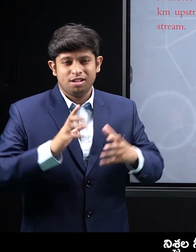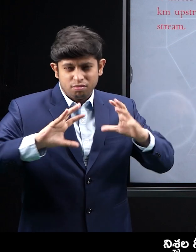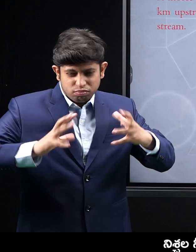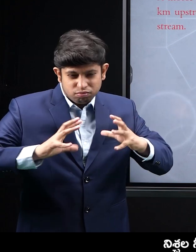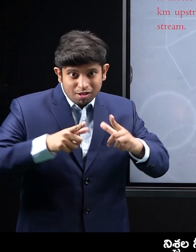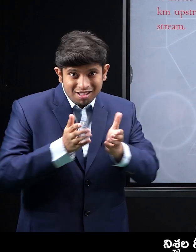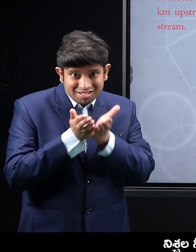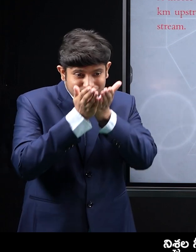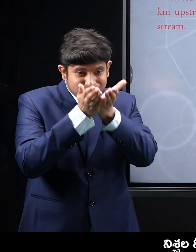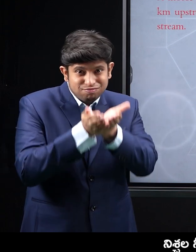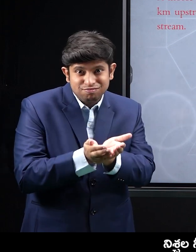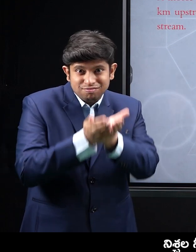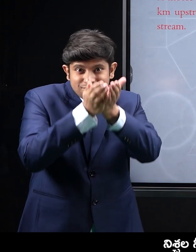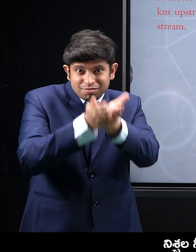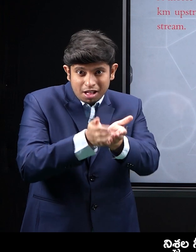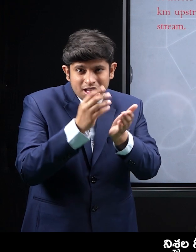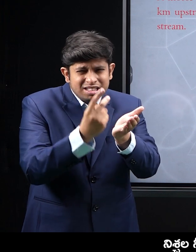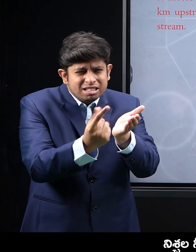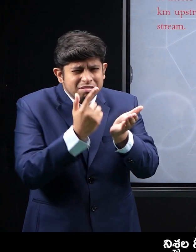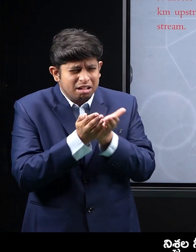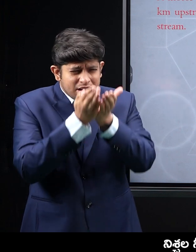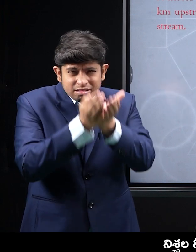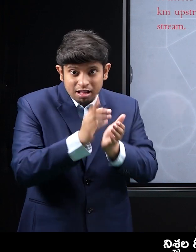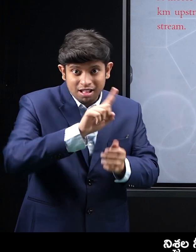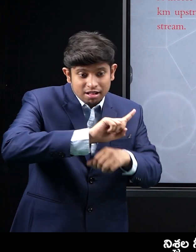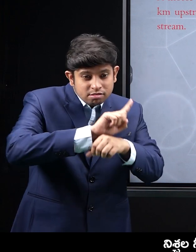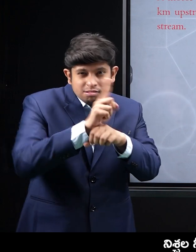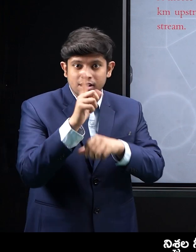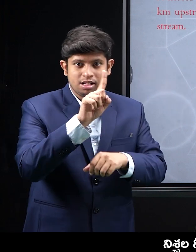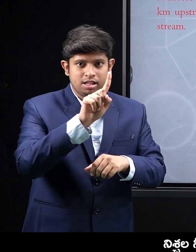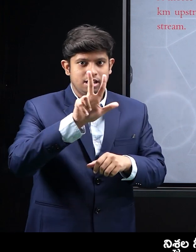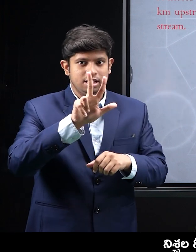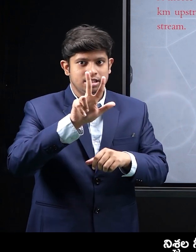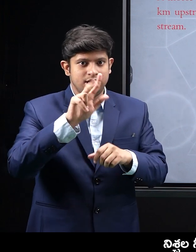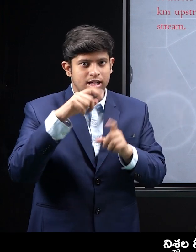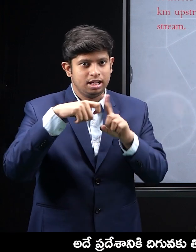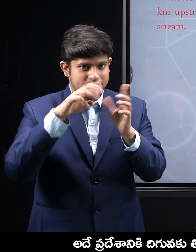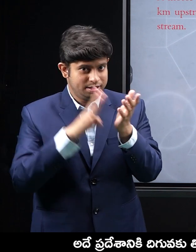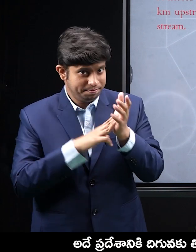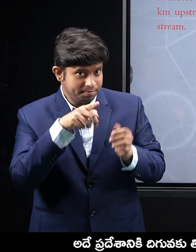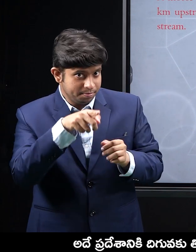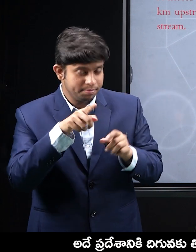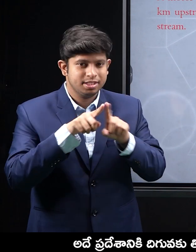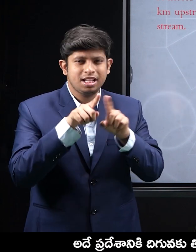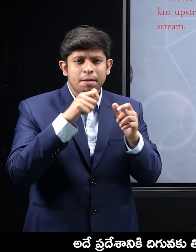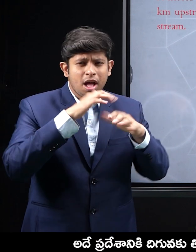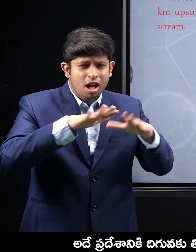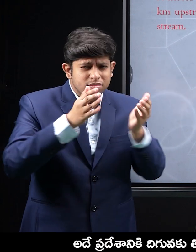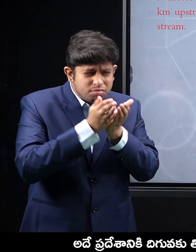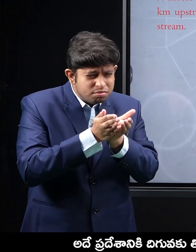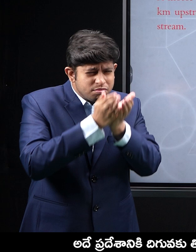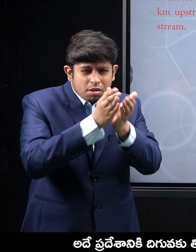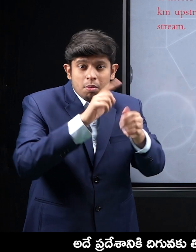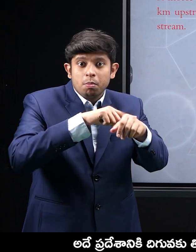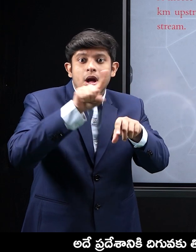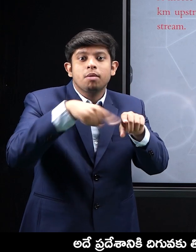నిశ్చల నీటిలో గంటకు 18 కిలోమీటర్ల వేగంతో ఉండే మోటారు పడవ అదే ప్రదేశానికి దిగువకు తిరిగి